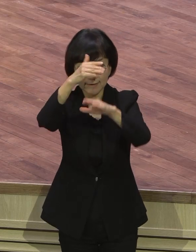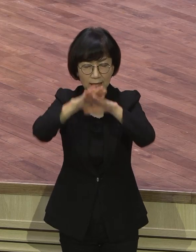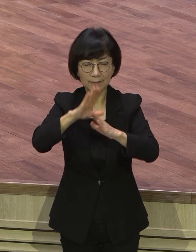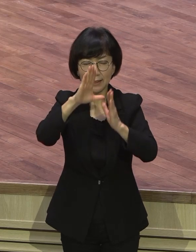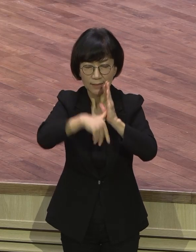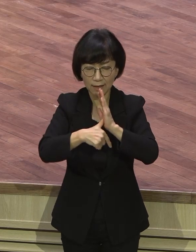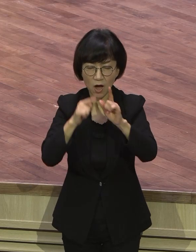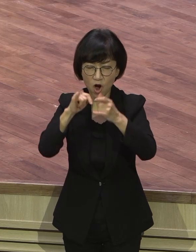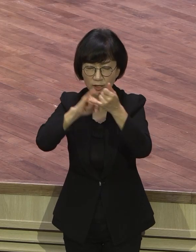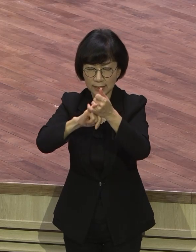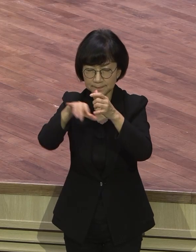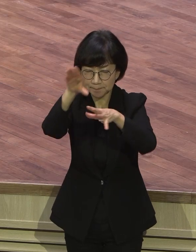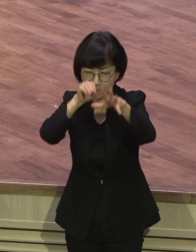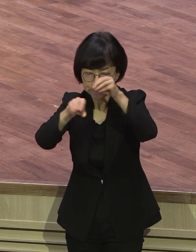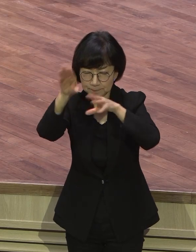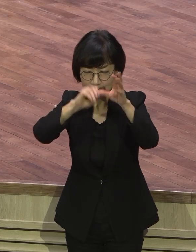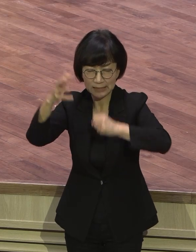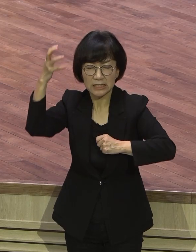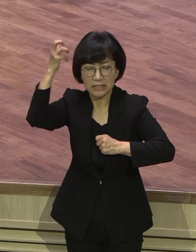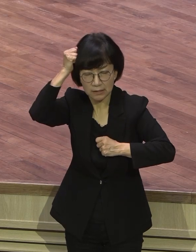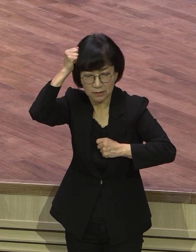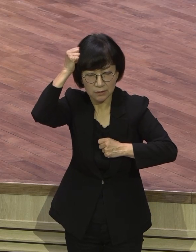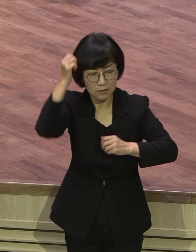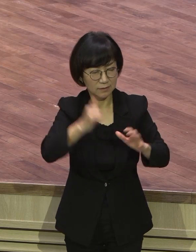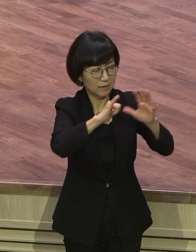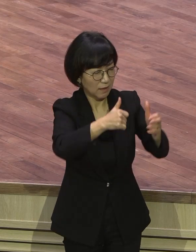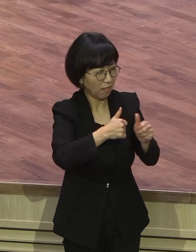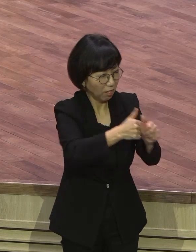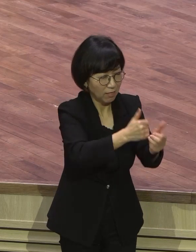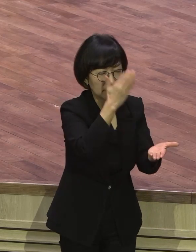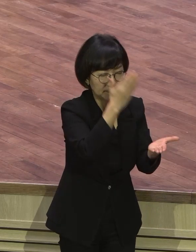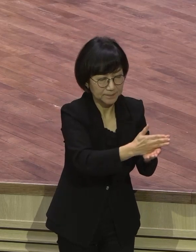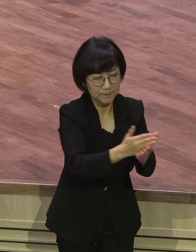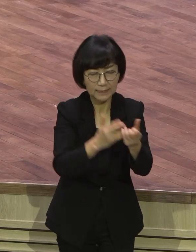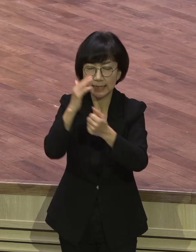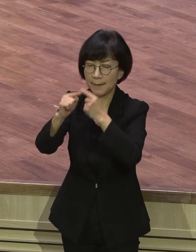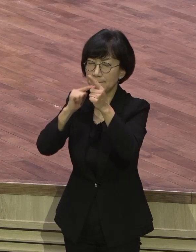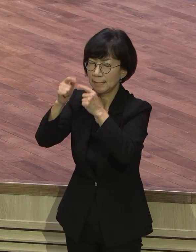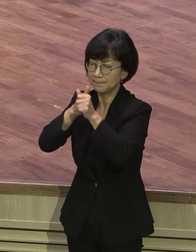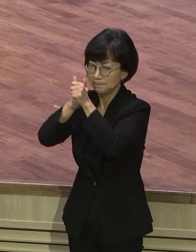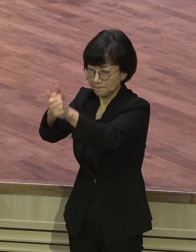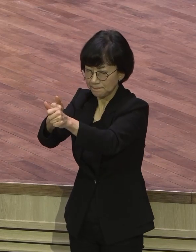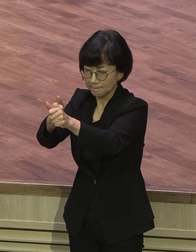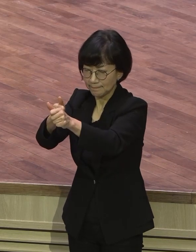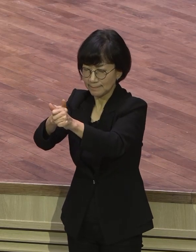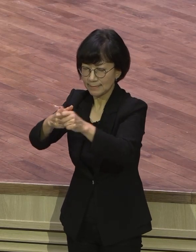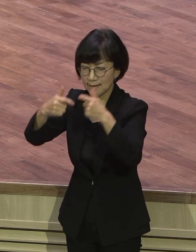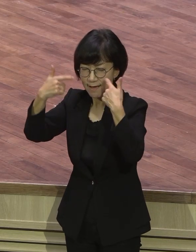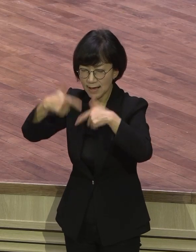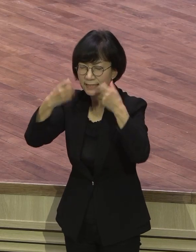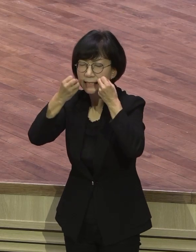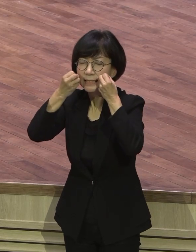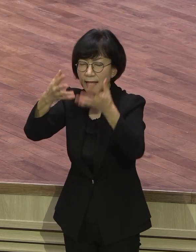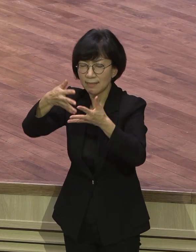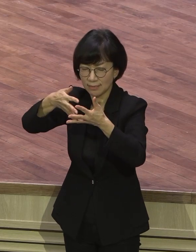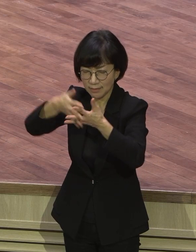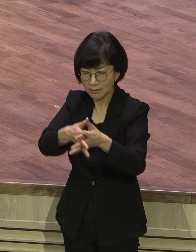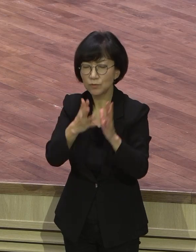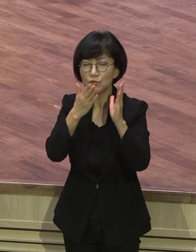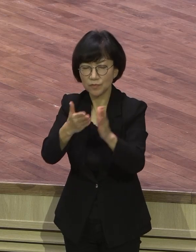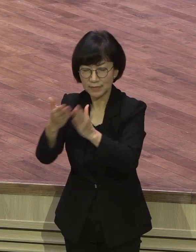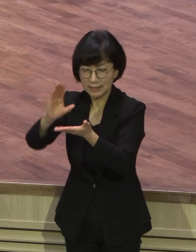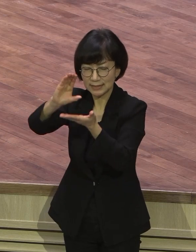붙잡고 참으로 이 시대를 본받지 말고 말씀 따라 날마다 예틀을 벗고 세틀을 갖추는 그리스도의 제자들이